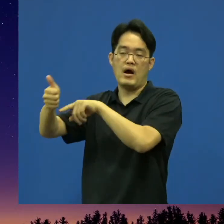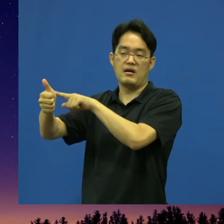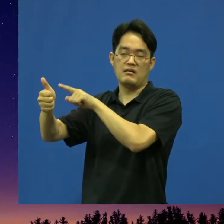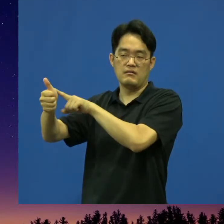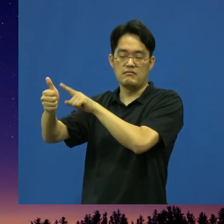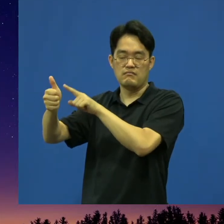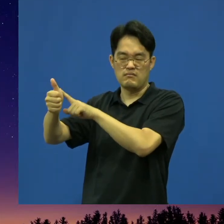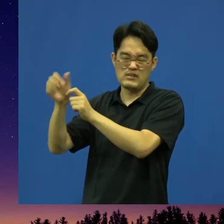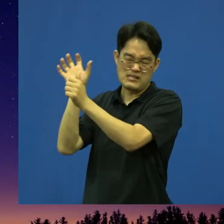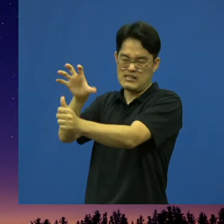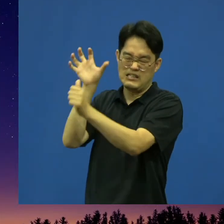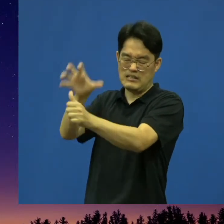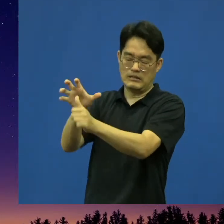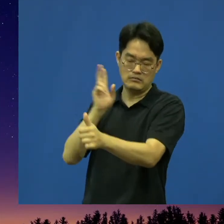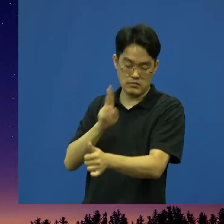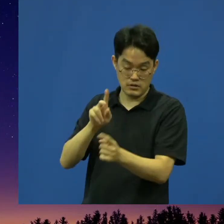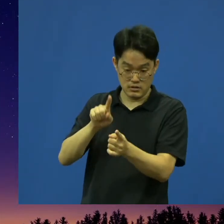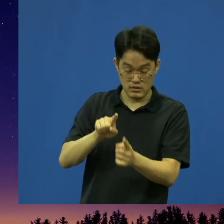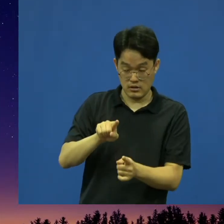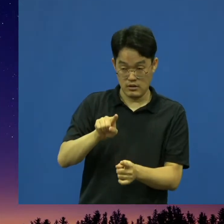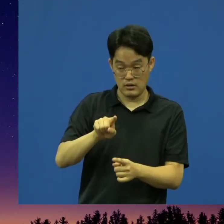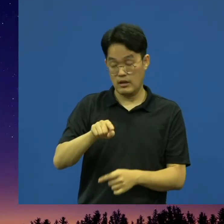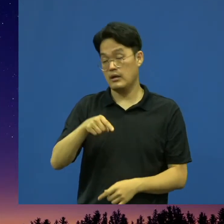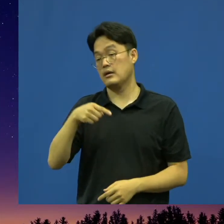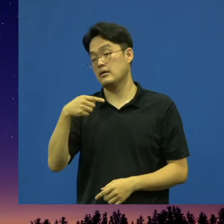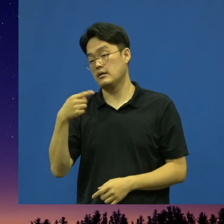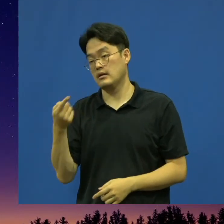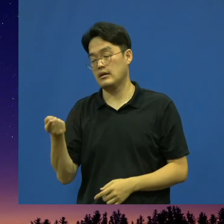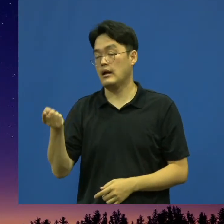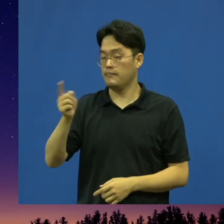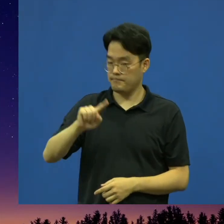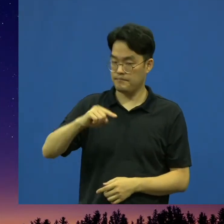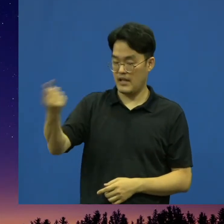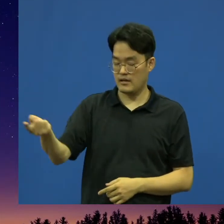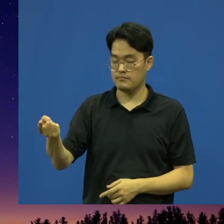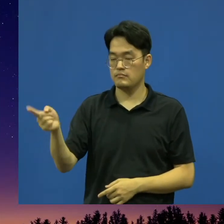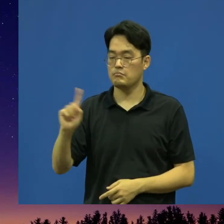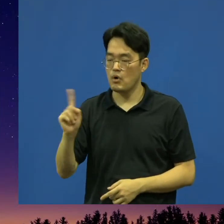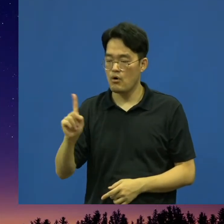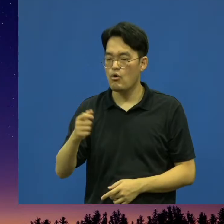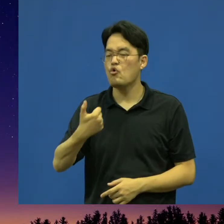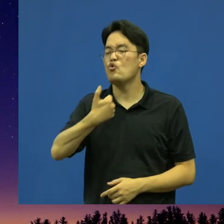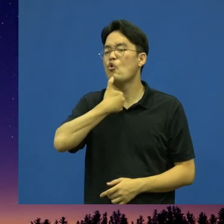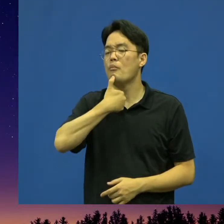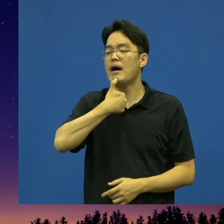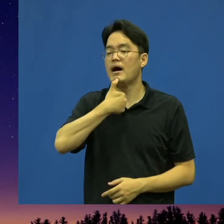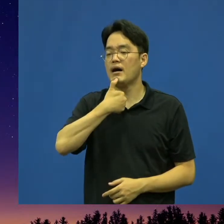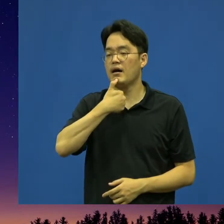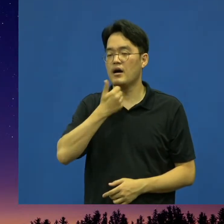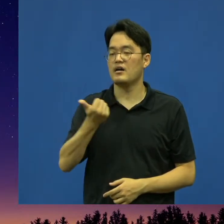와서 네로, 그죠? 그리고 히틀러, 그리고